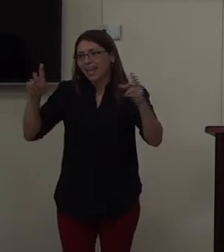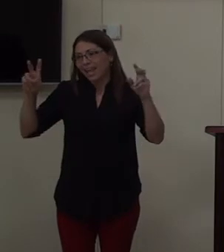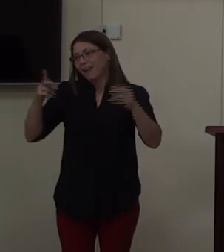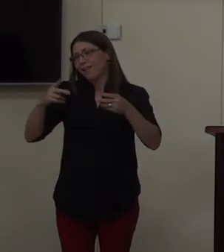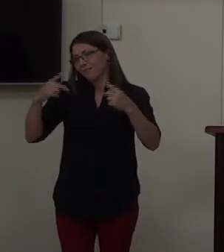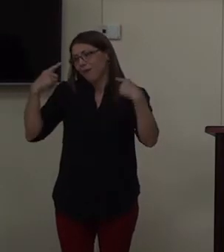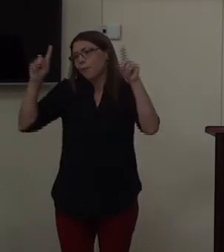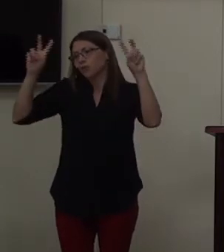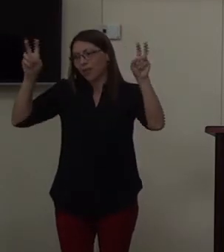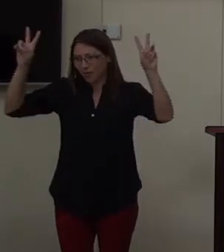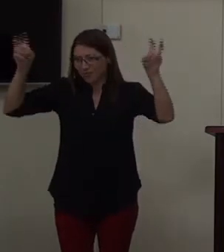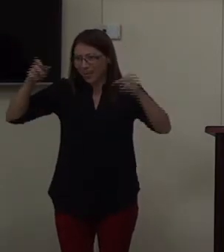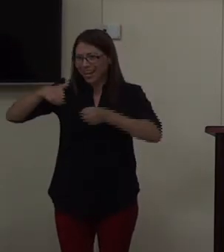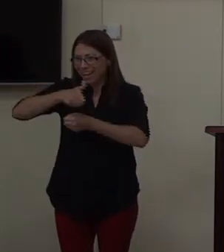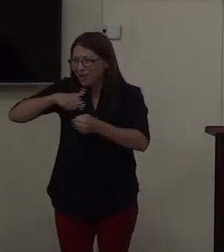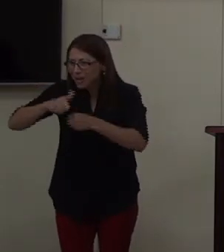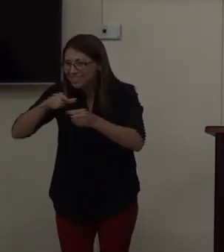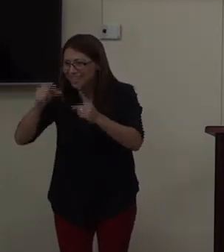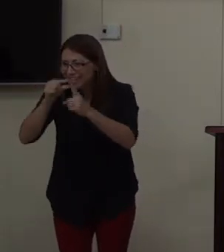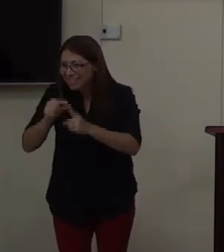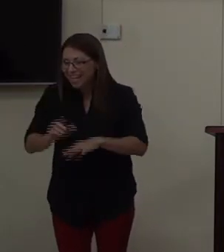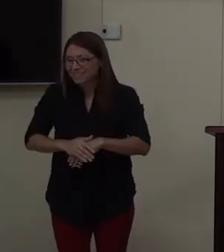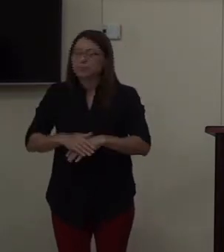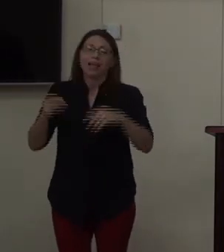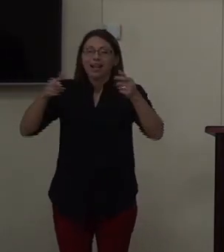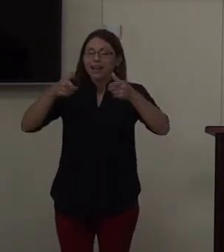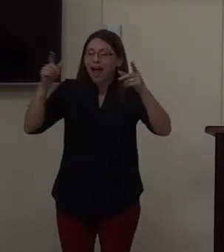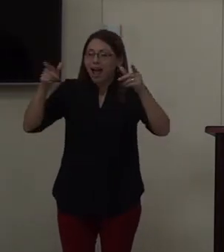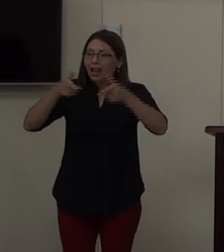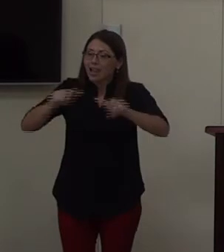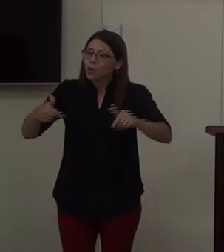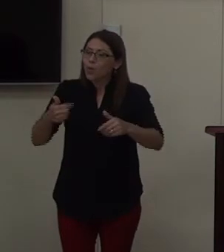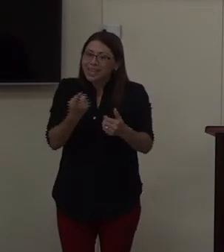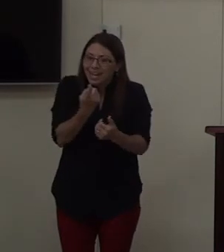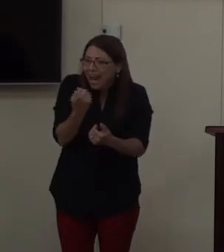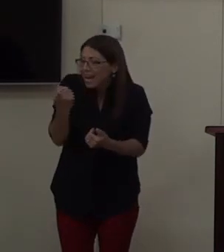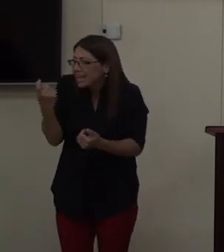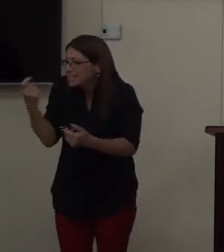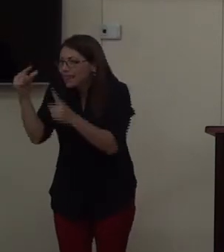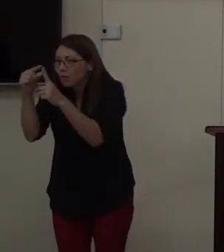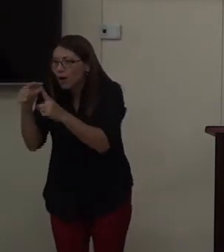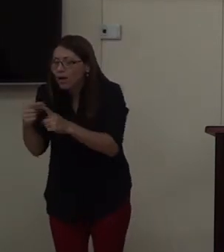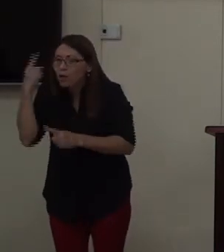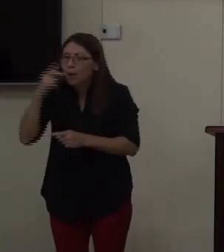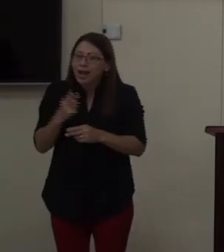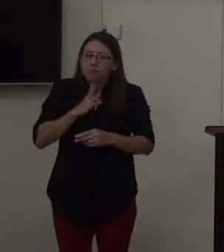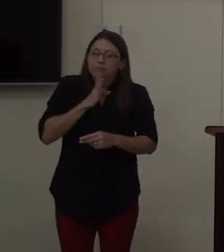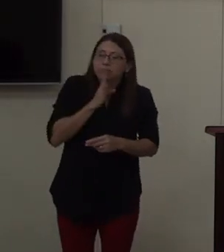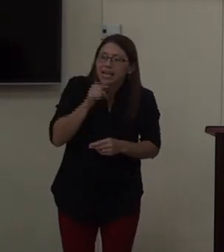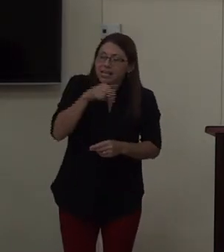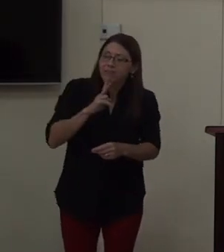léxicas. Como les decía, pues, la lengua tiene una serie de carencia de vocabulario para nombrar esa realidad que no corresponde a la de la